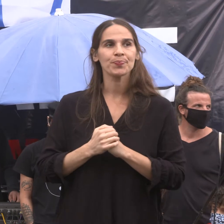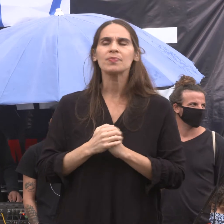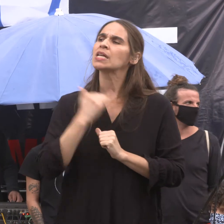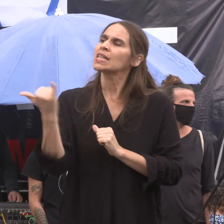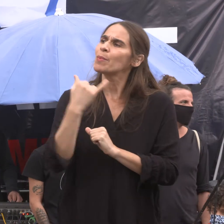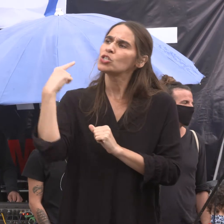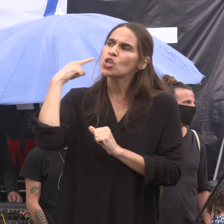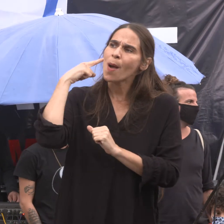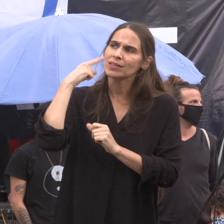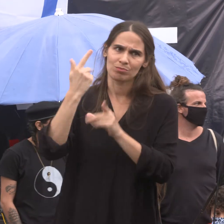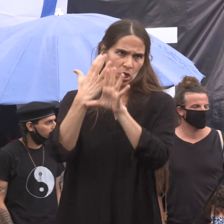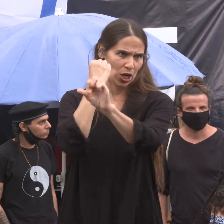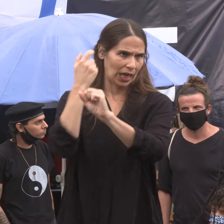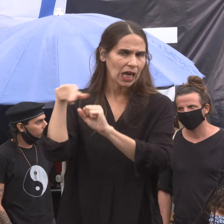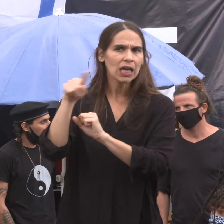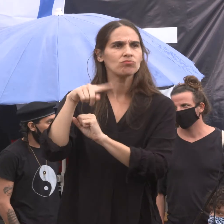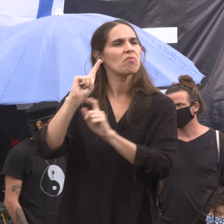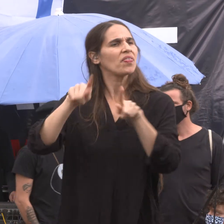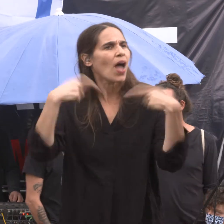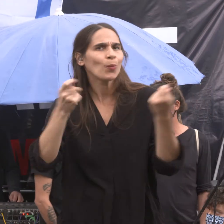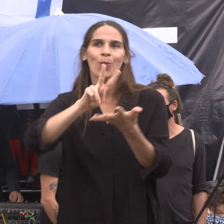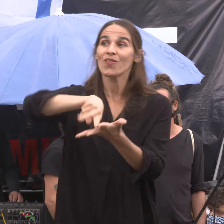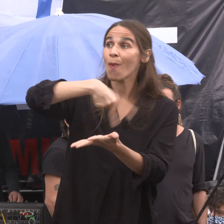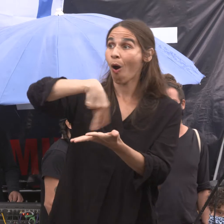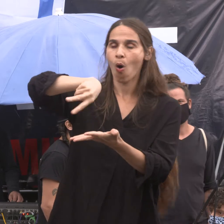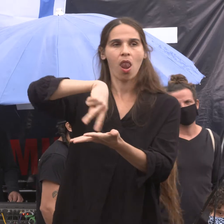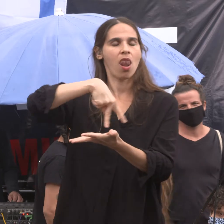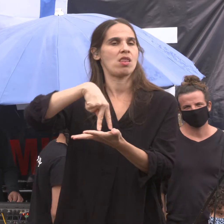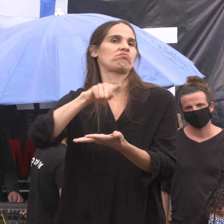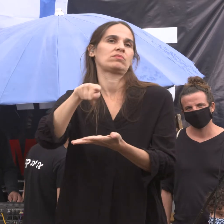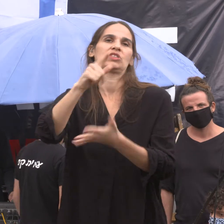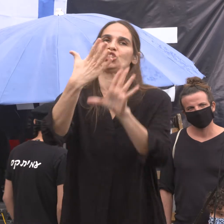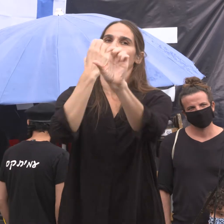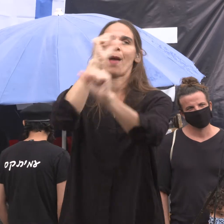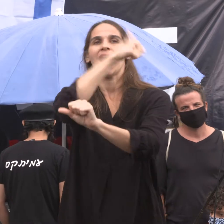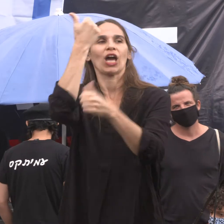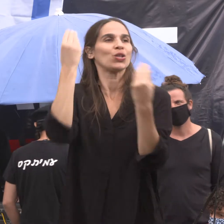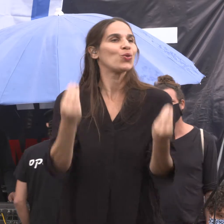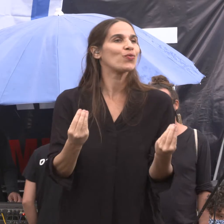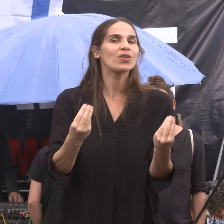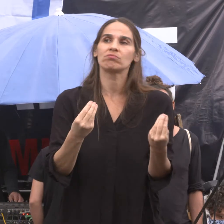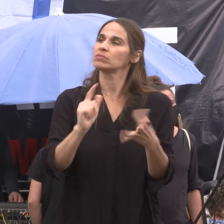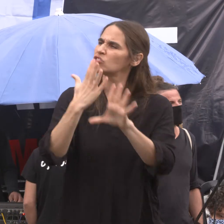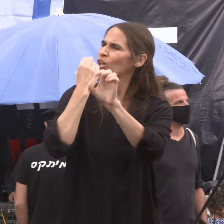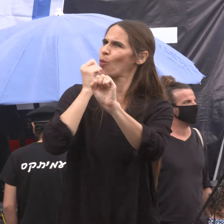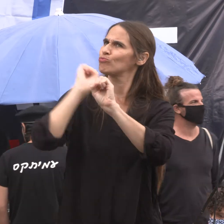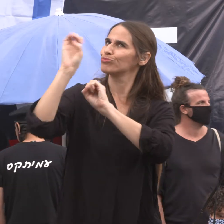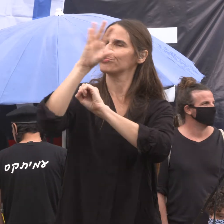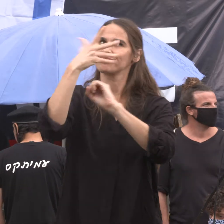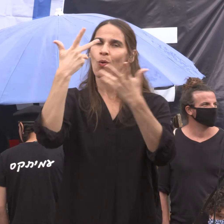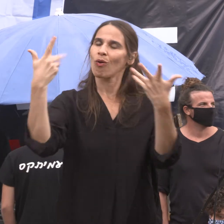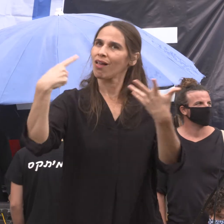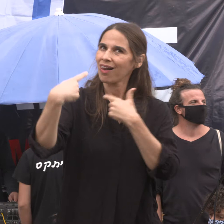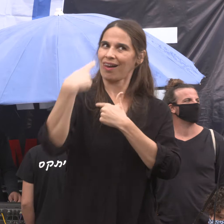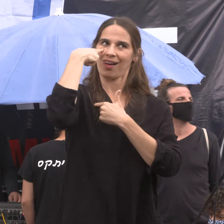תמיד שמעתי מהשגרירים שתרבות ומחול בראשה הם השגרירים הטובים ביותר, משגרירים את המדינה באופן